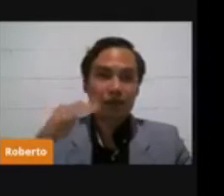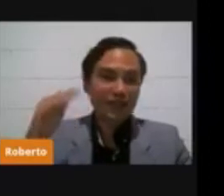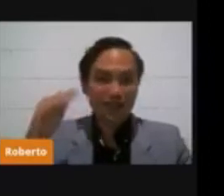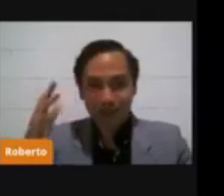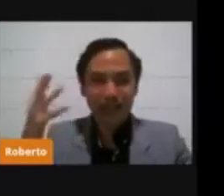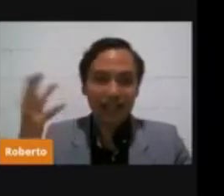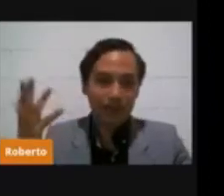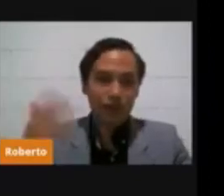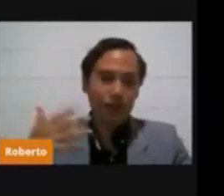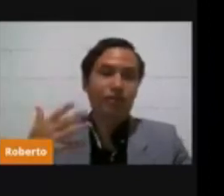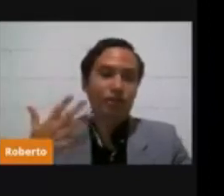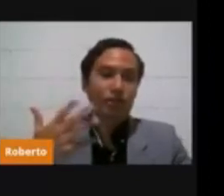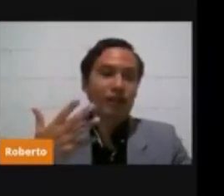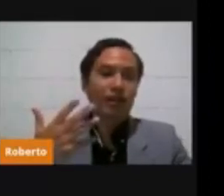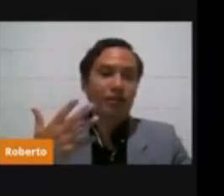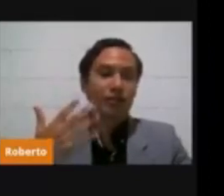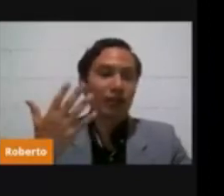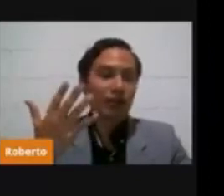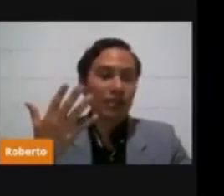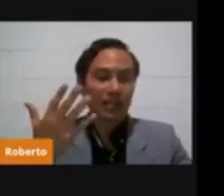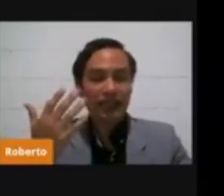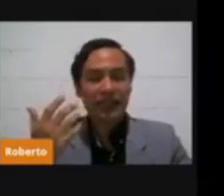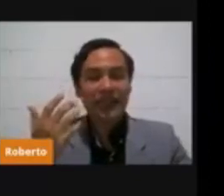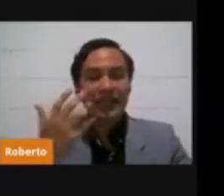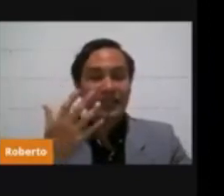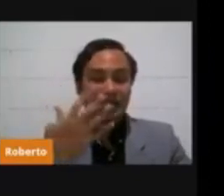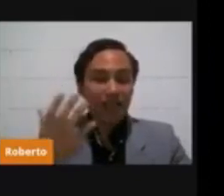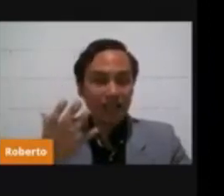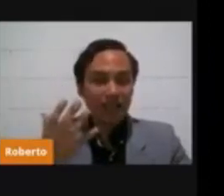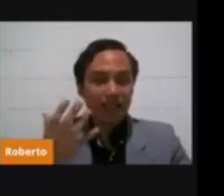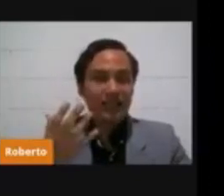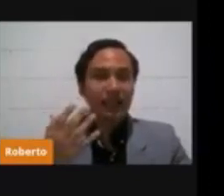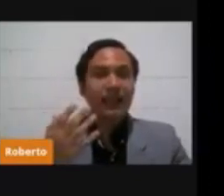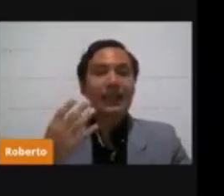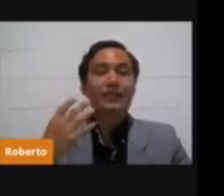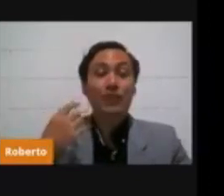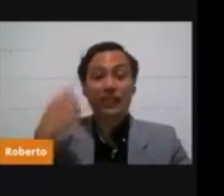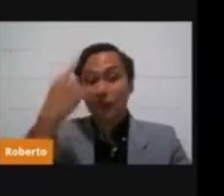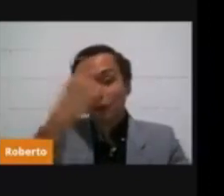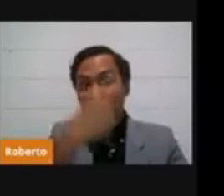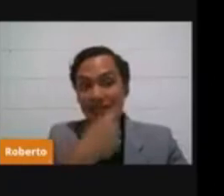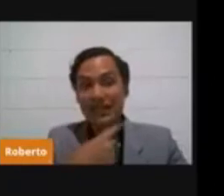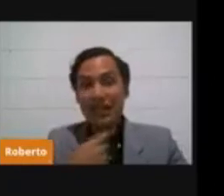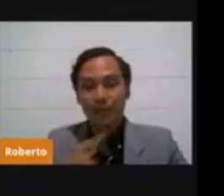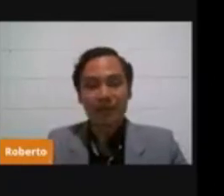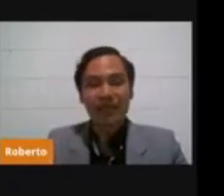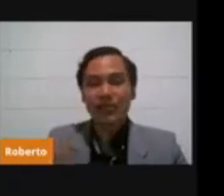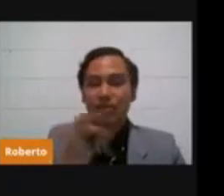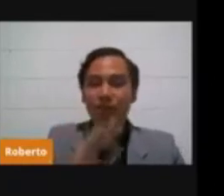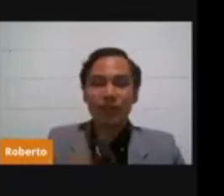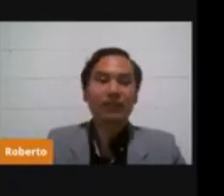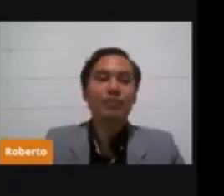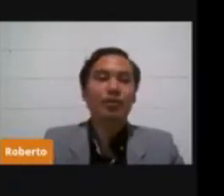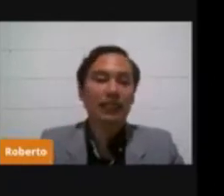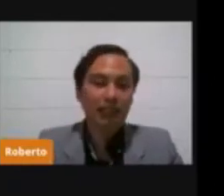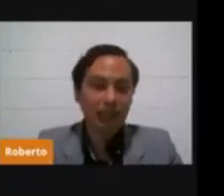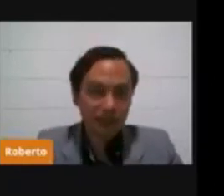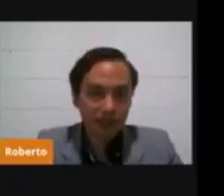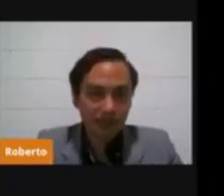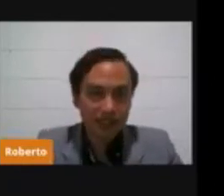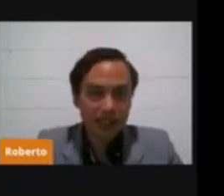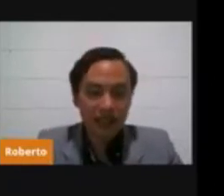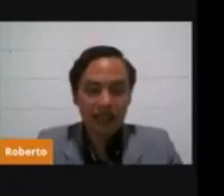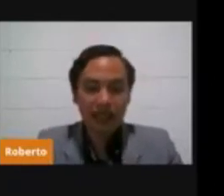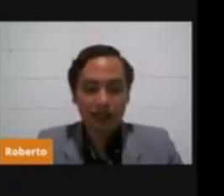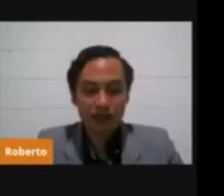como entonaciones, digamos, cuando nosotros hablamos, pero en lengua de señas, CVG quiere decir la expresión facial. Es sumamente importante la